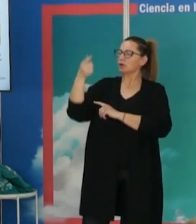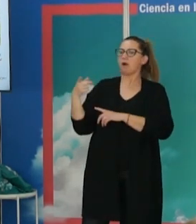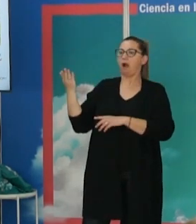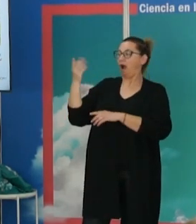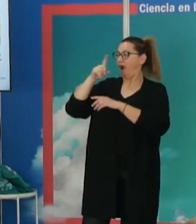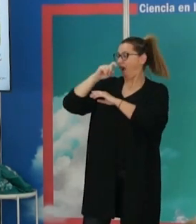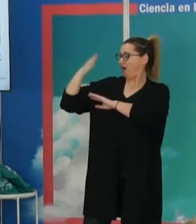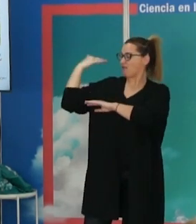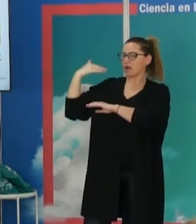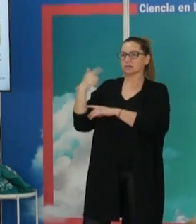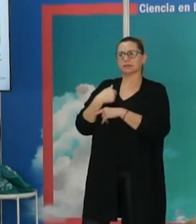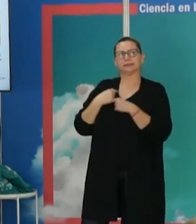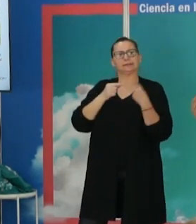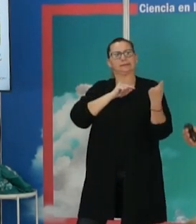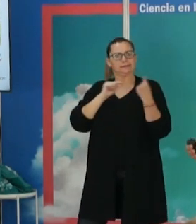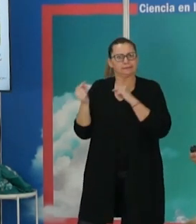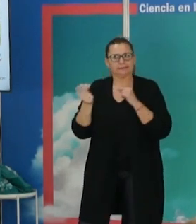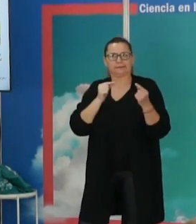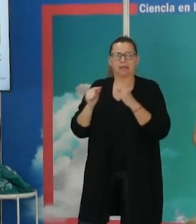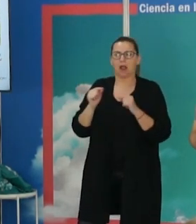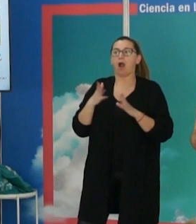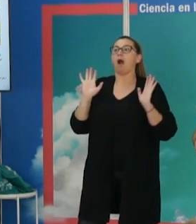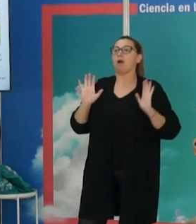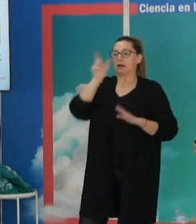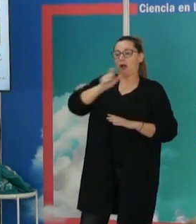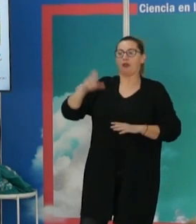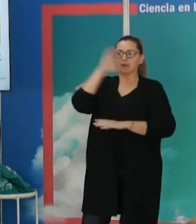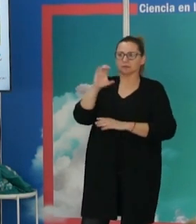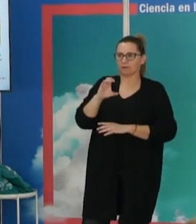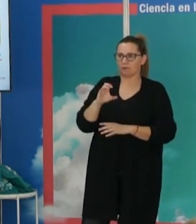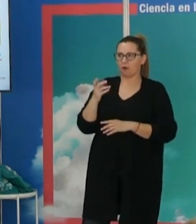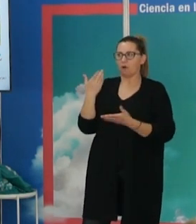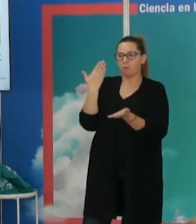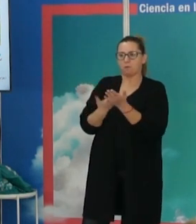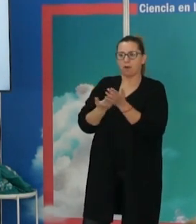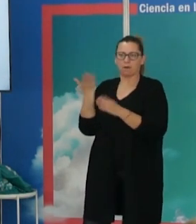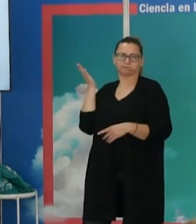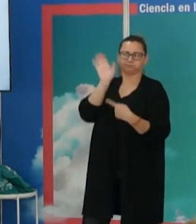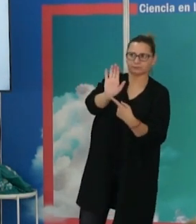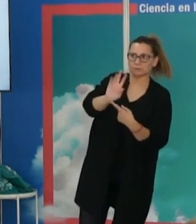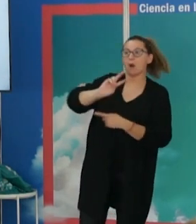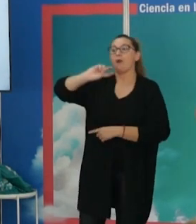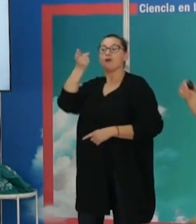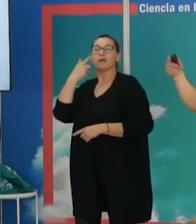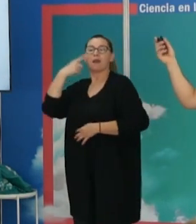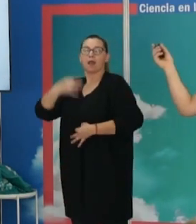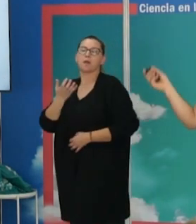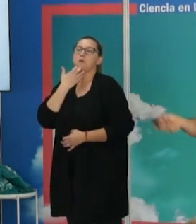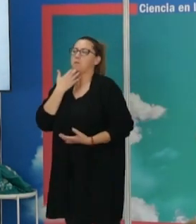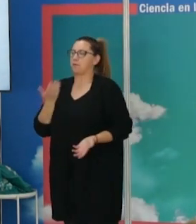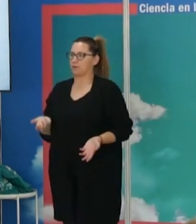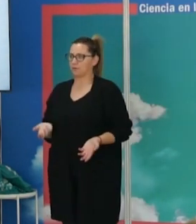los científicos se esfuerzan por arrojar evidencia al respecto. Y hay otras realidades, como por